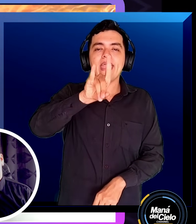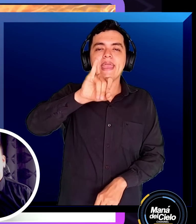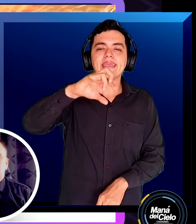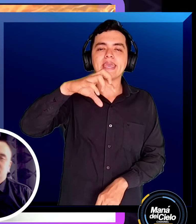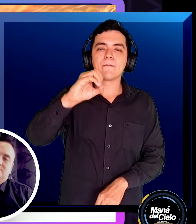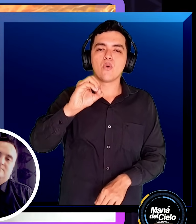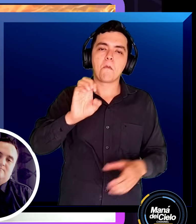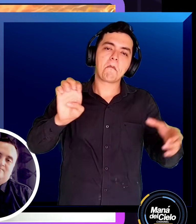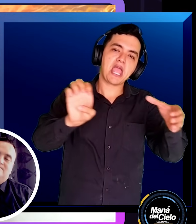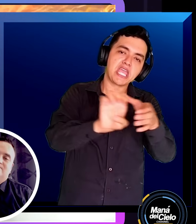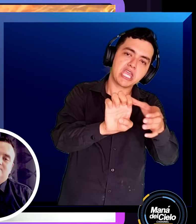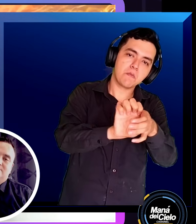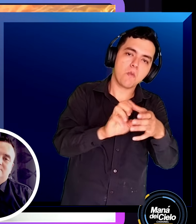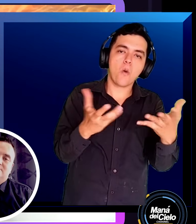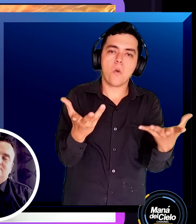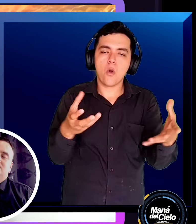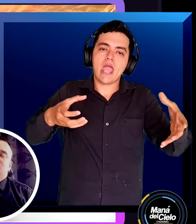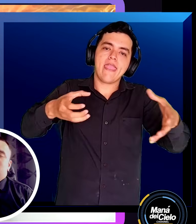la palabra.